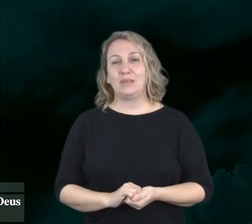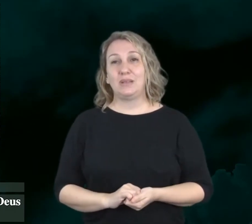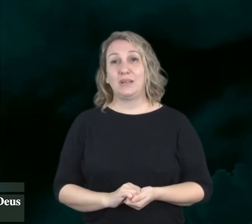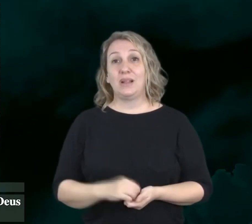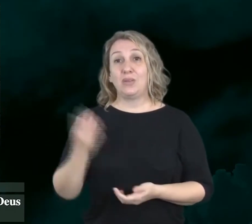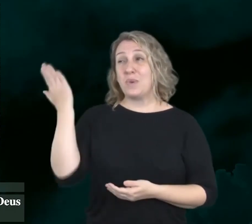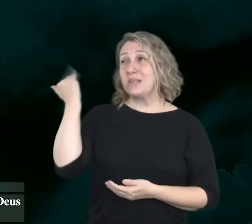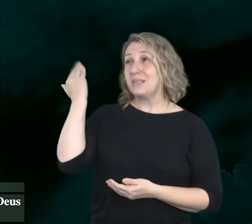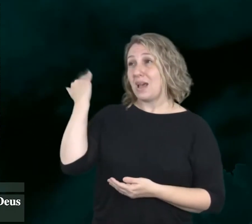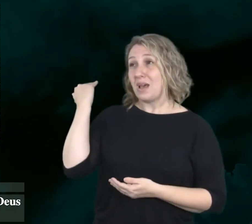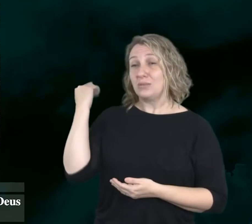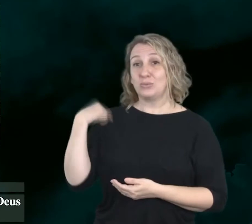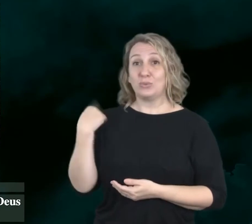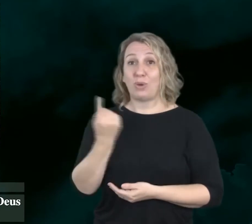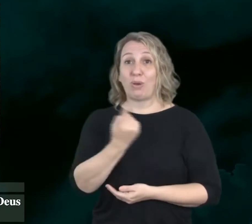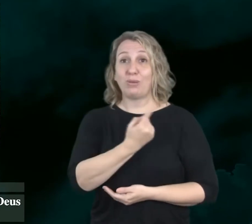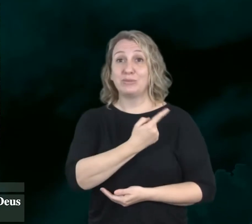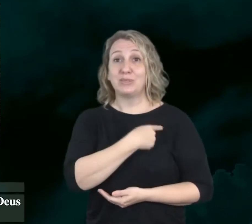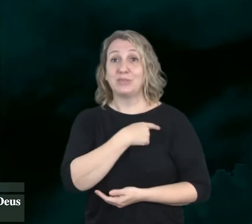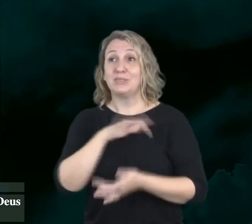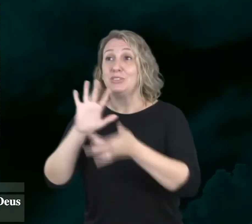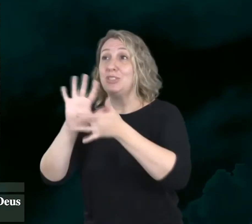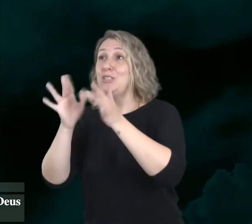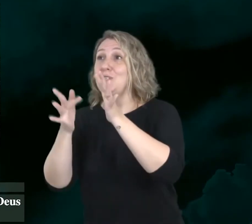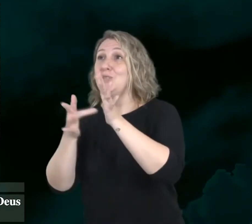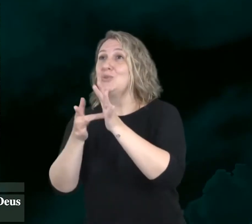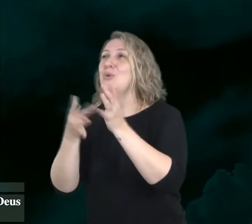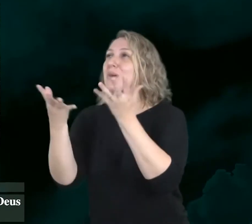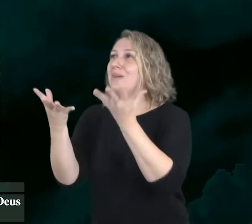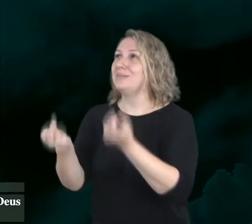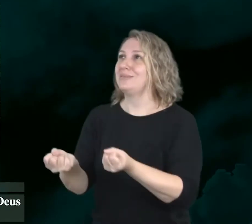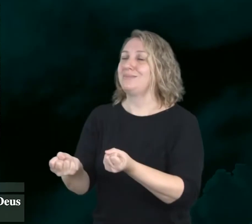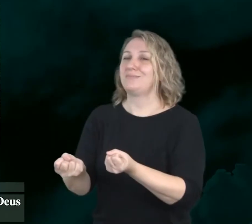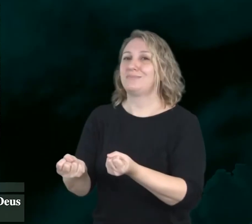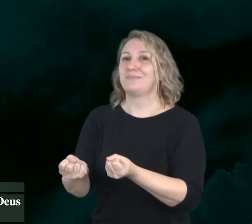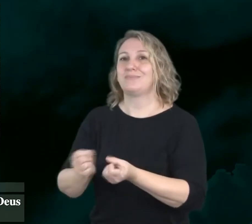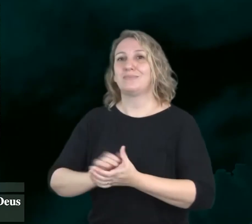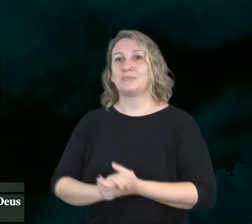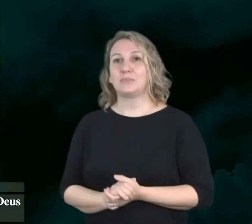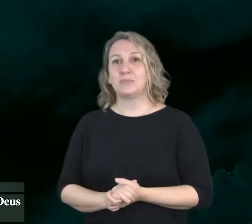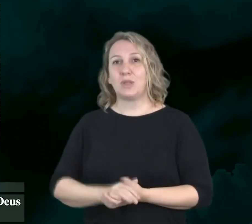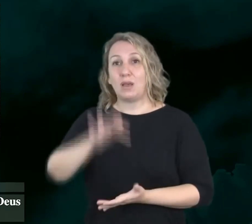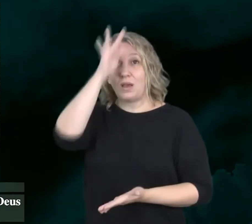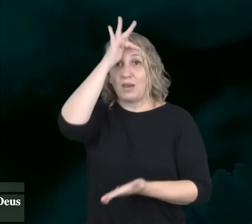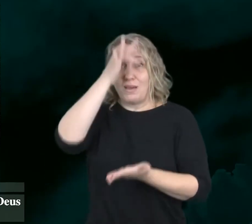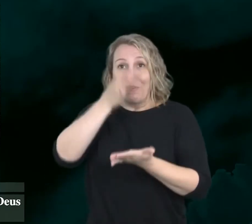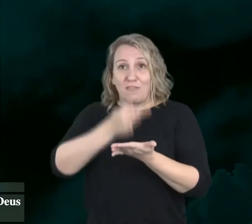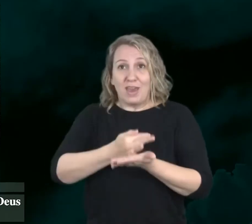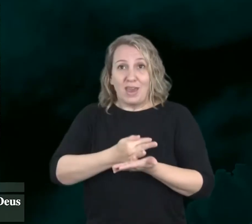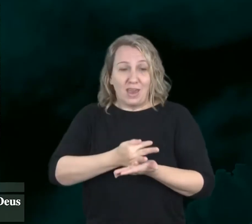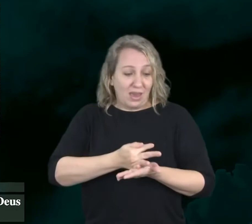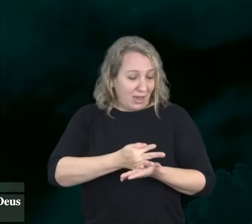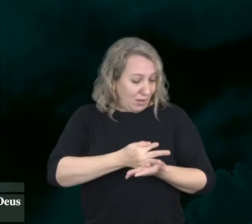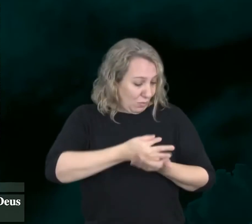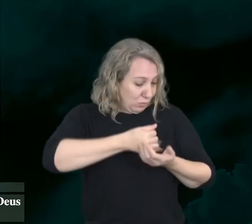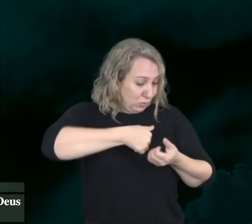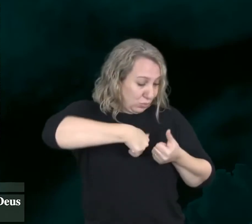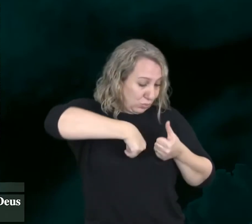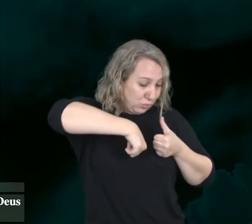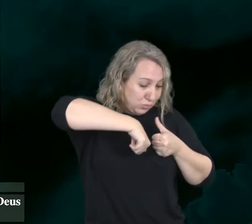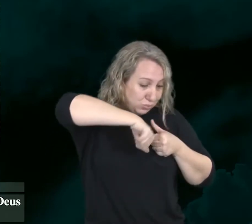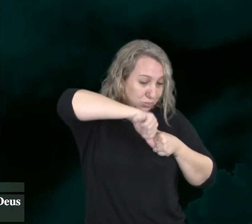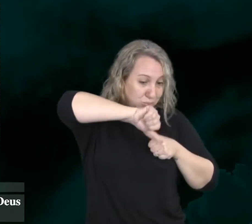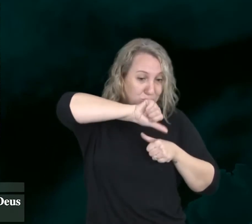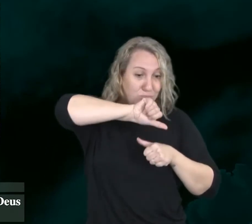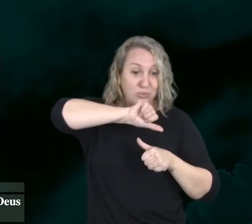em Jesus, a nossa fé foi gerada. E essa nossa fé, o nosso crer, foi